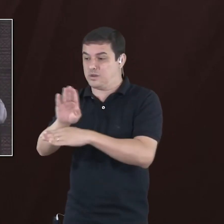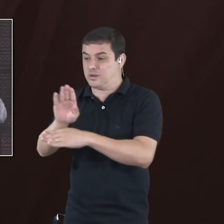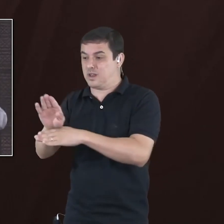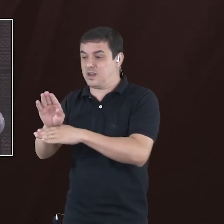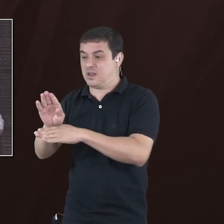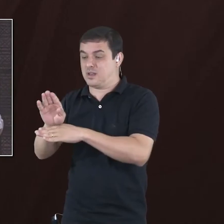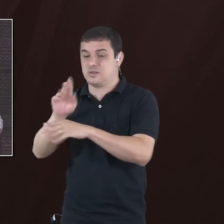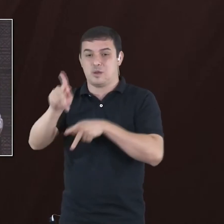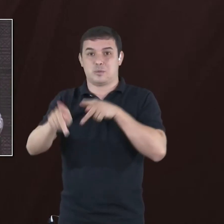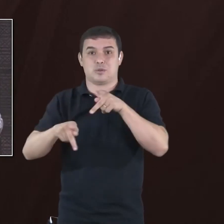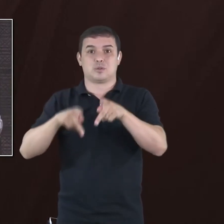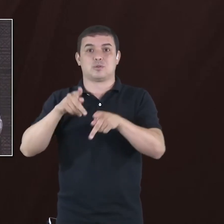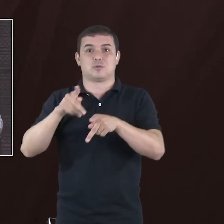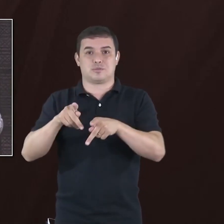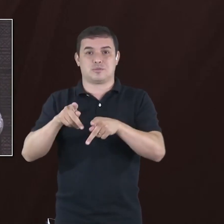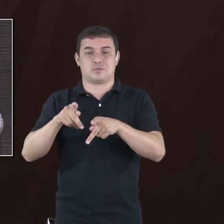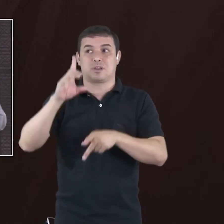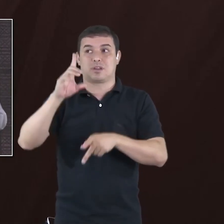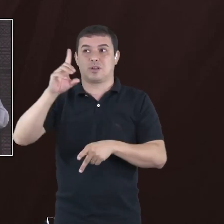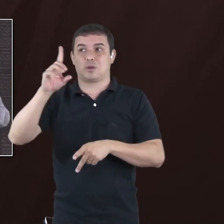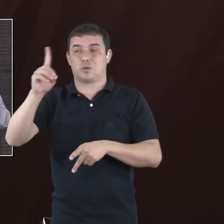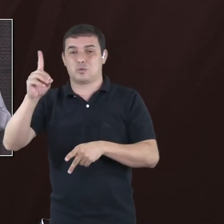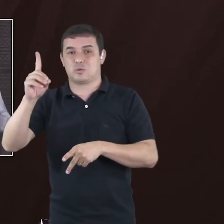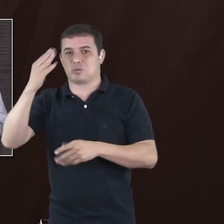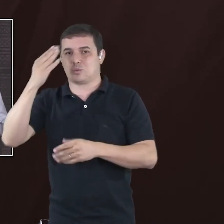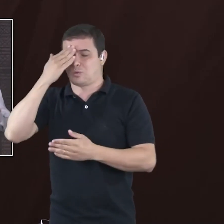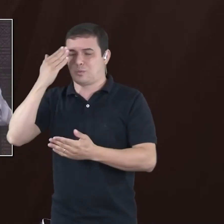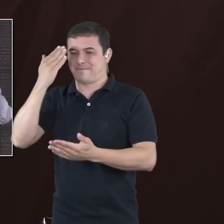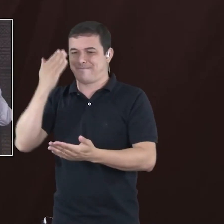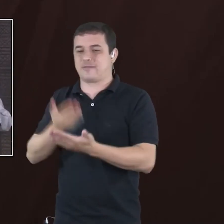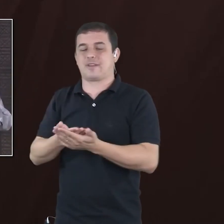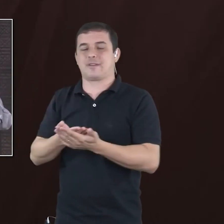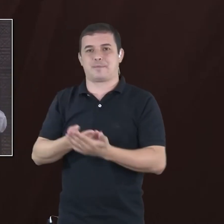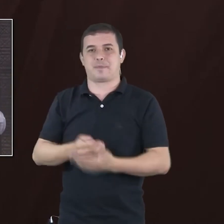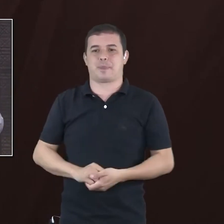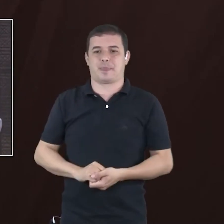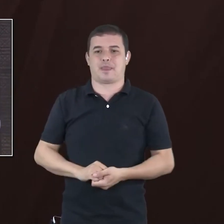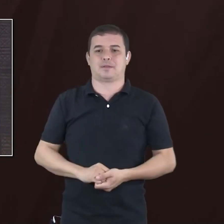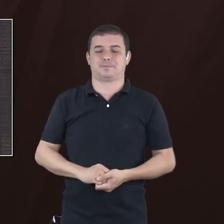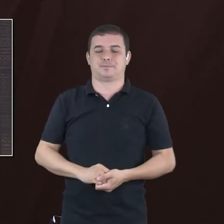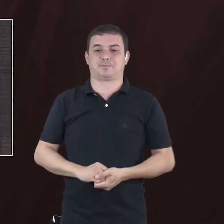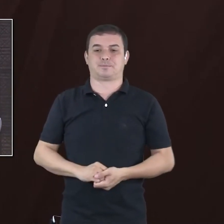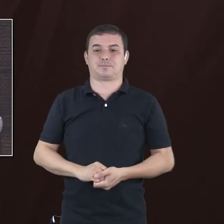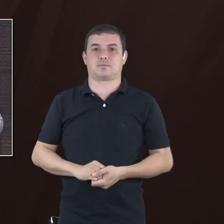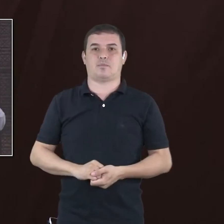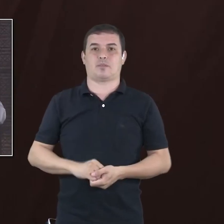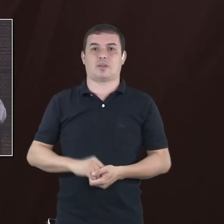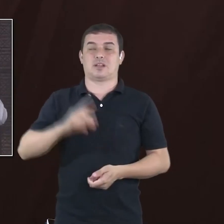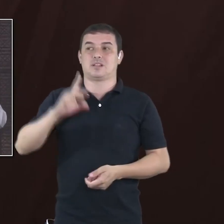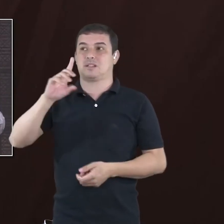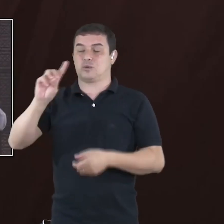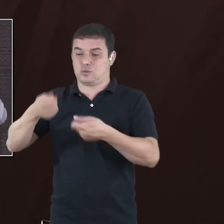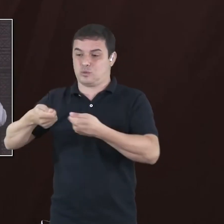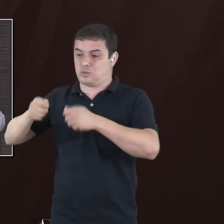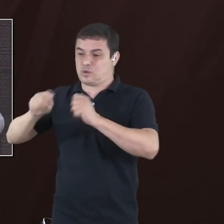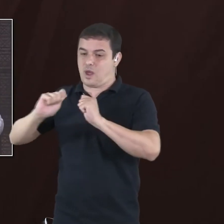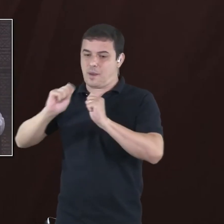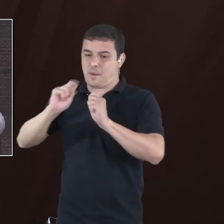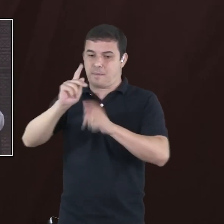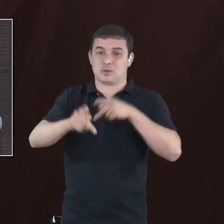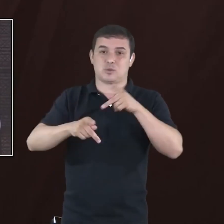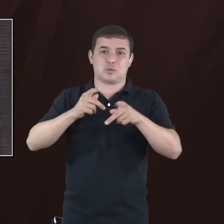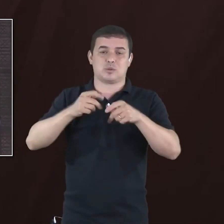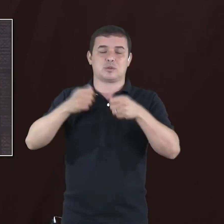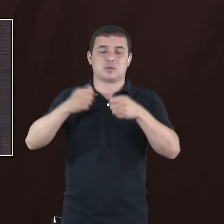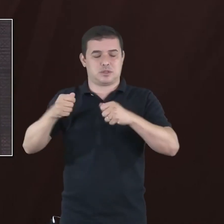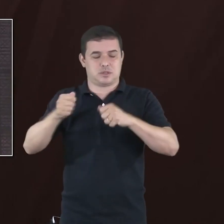o Senhor nos confiar. Se o Senhor entregar para nós, todo aquele que o Senhor nos entregar, nós vamos alimentar os nossos conservos